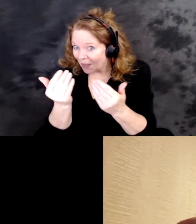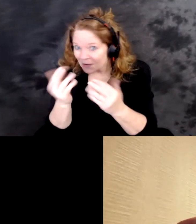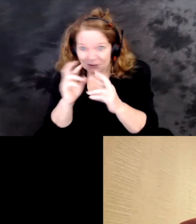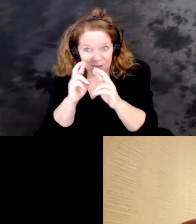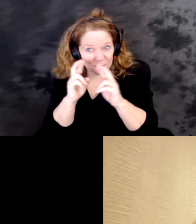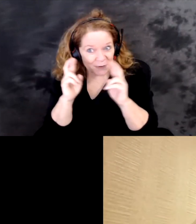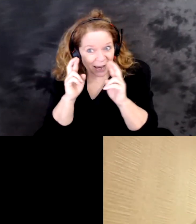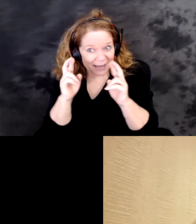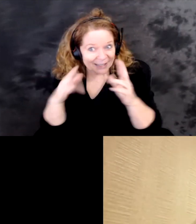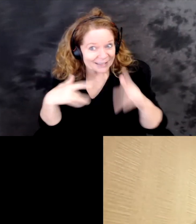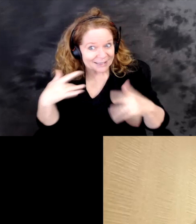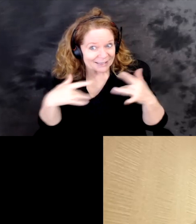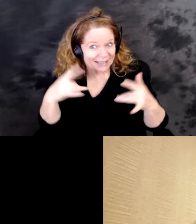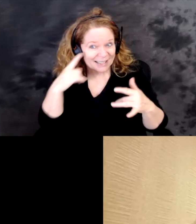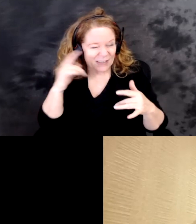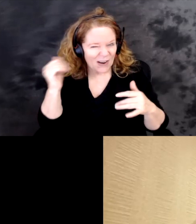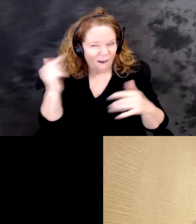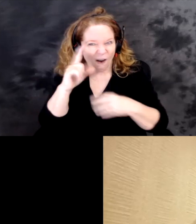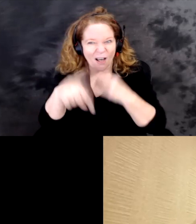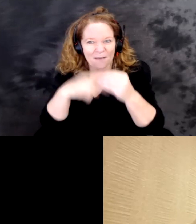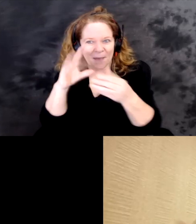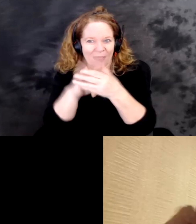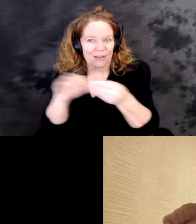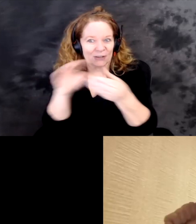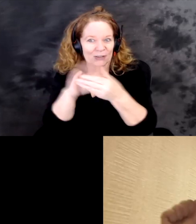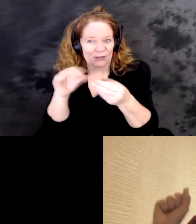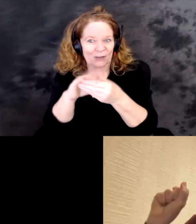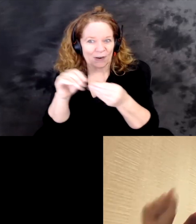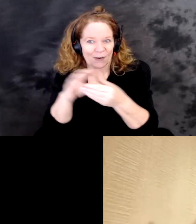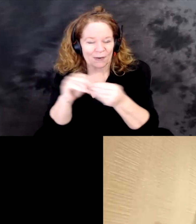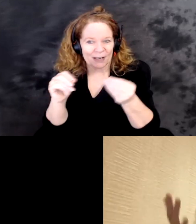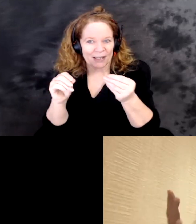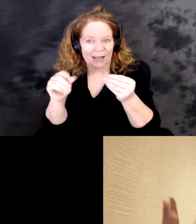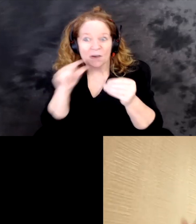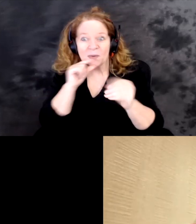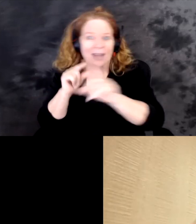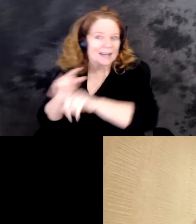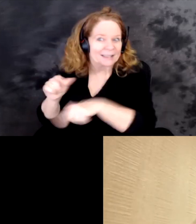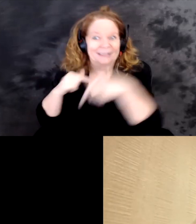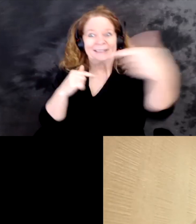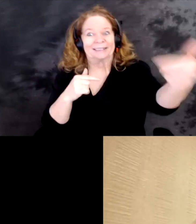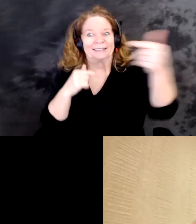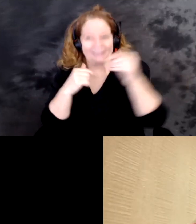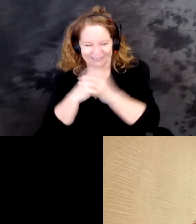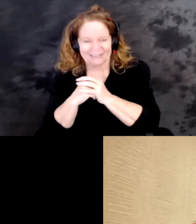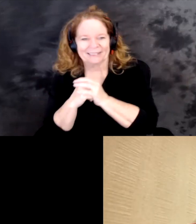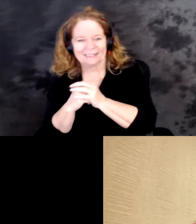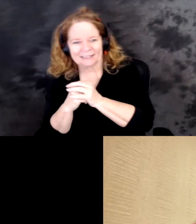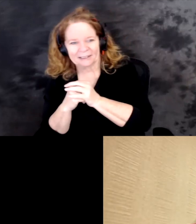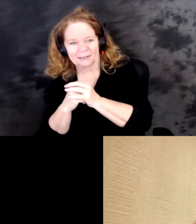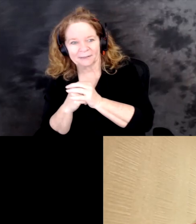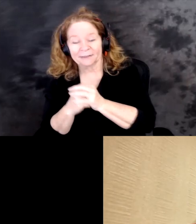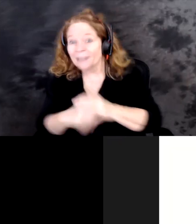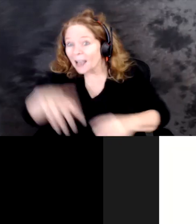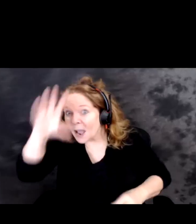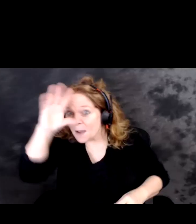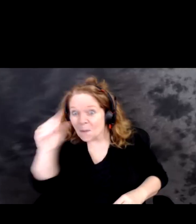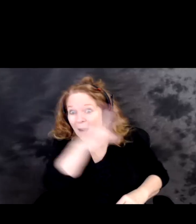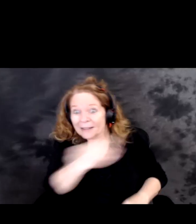que acérquense. Y estamos tan emocionados de escuchar el resto de la historia. Gwen, vamos